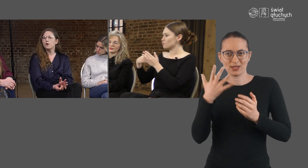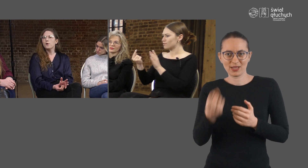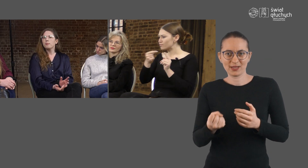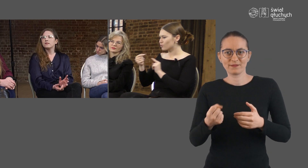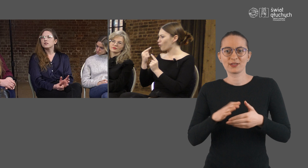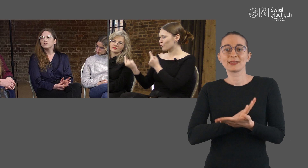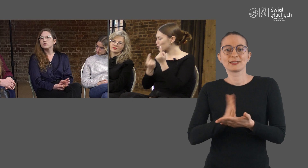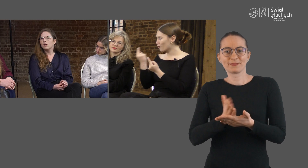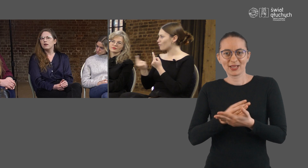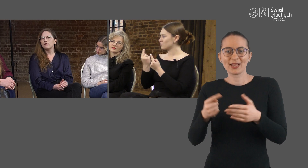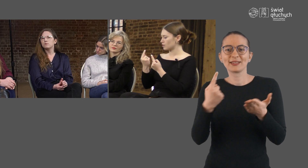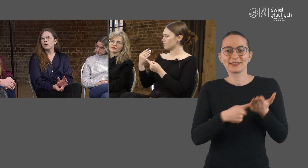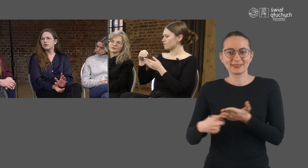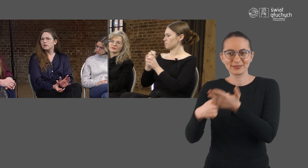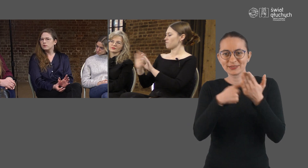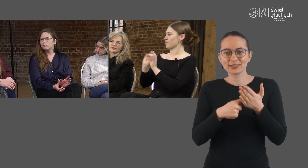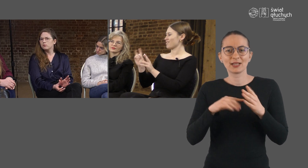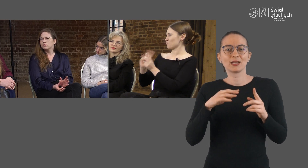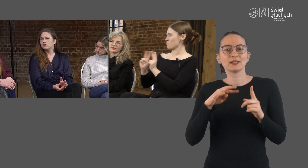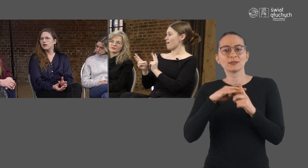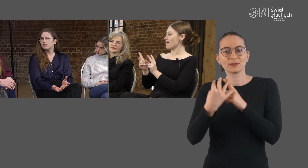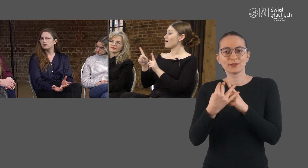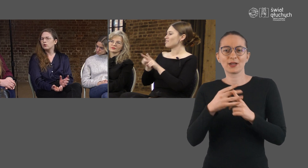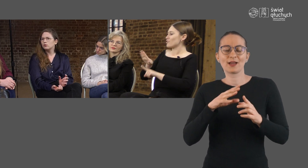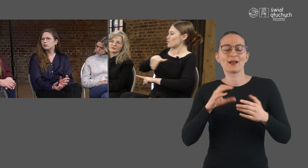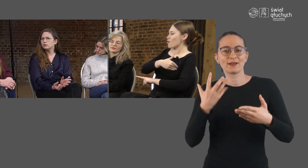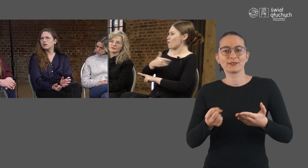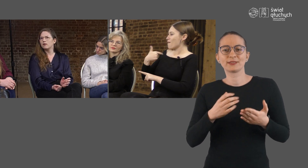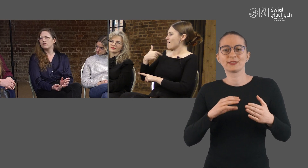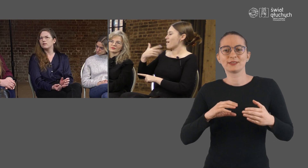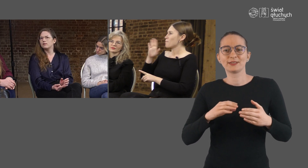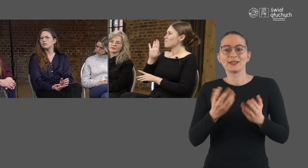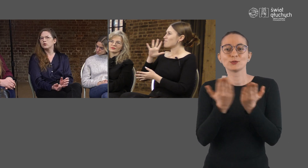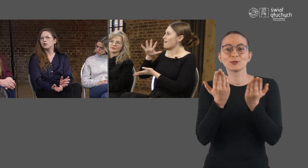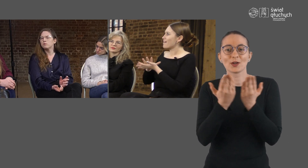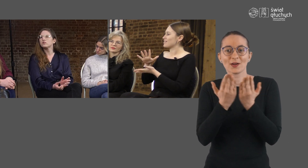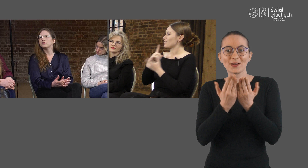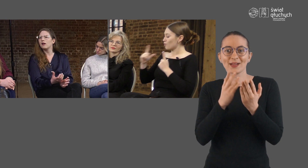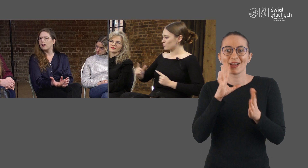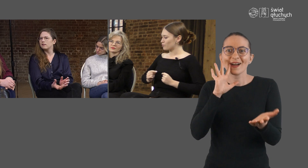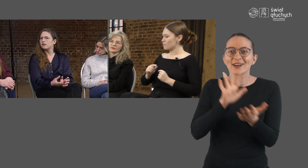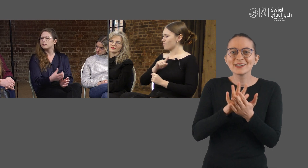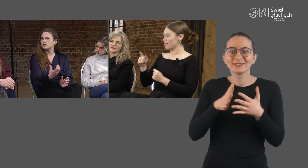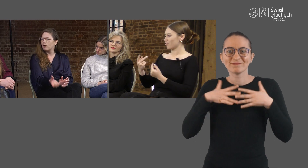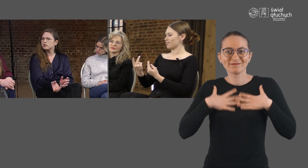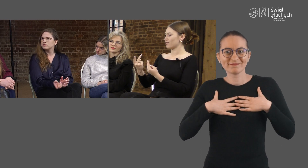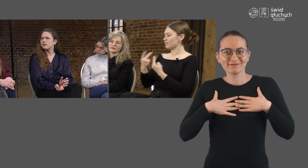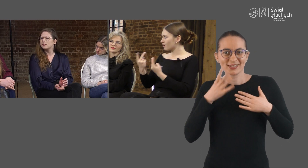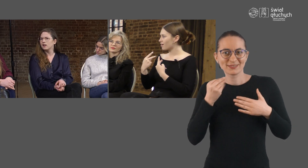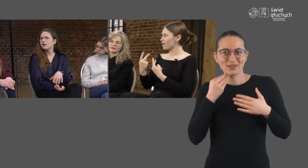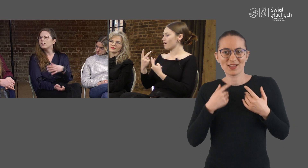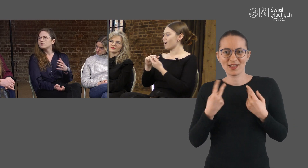dyskusja. Też w szkole byłam takim typem człowieka, do której osoby powiedzmy nękane czy